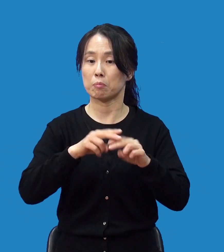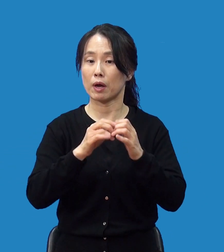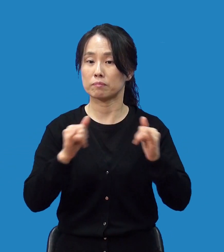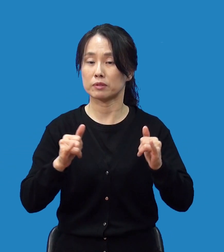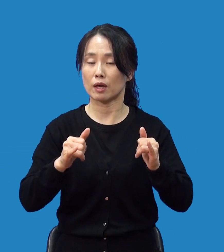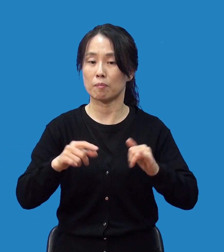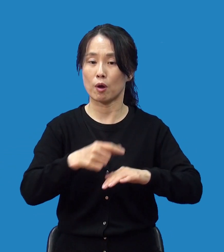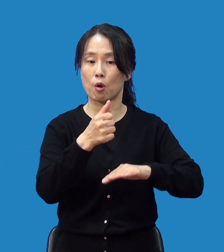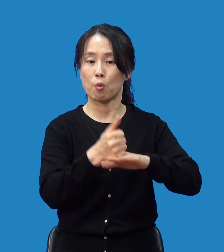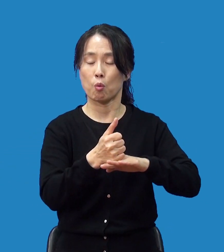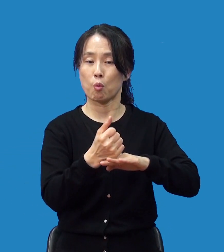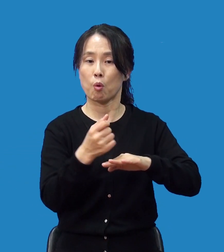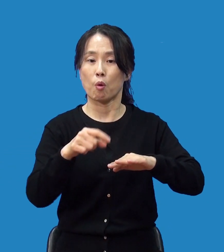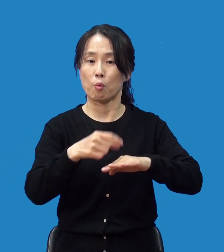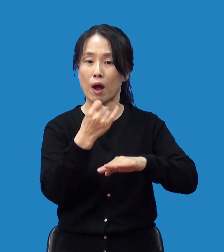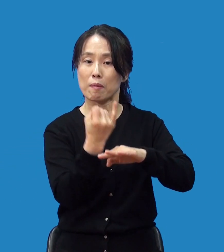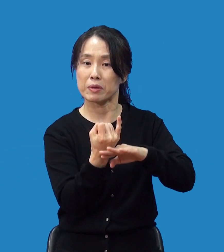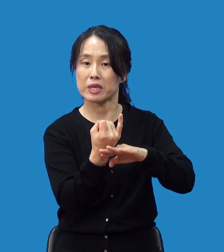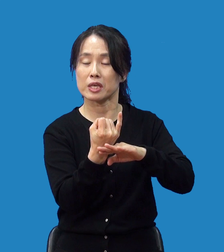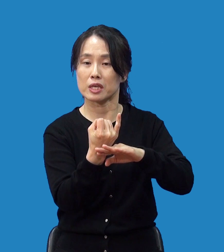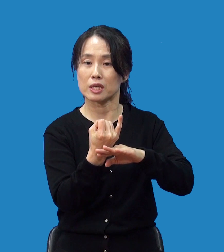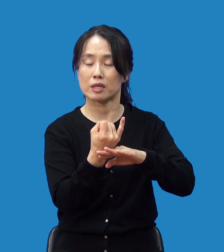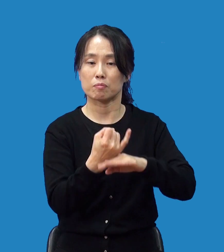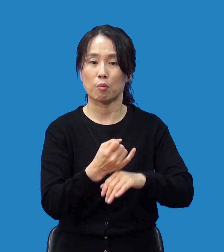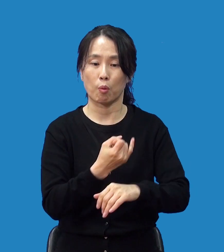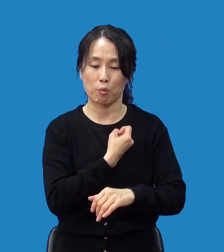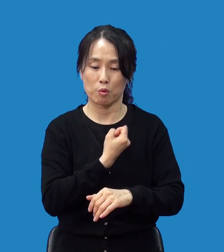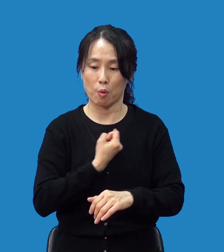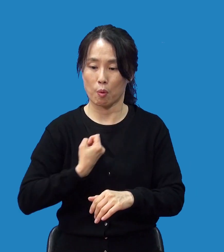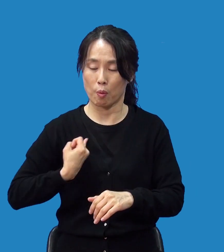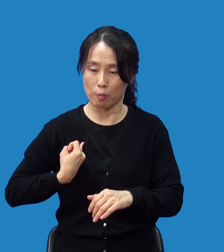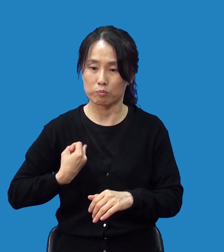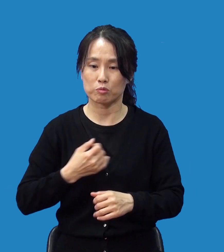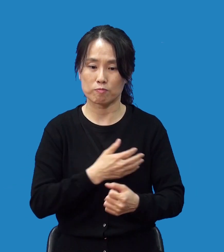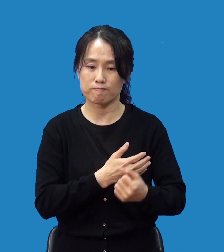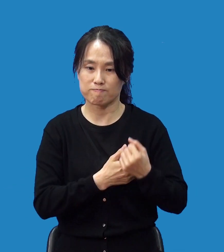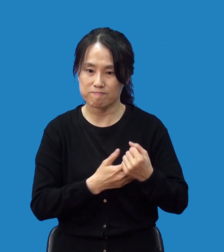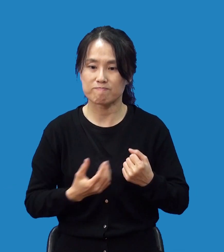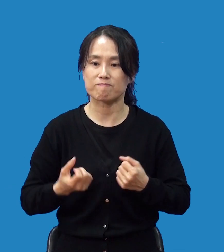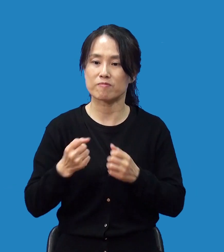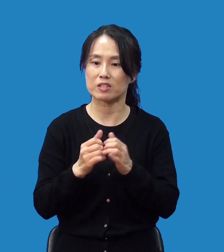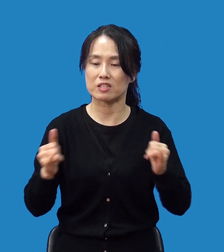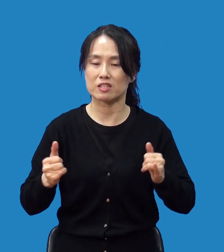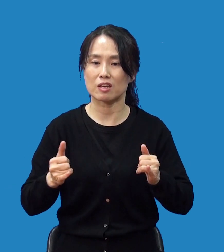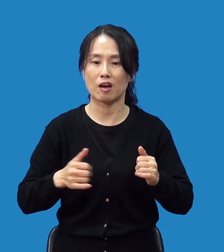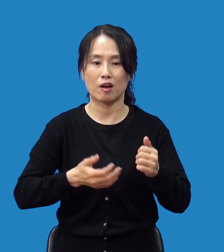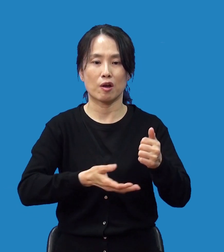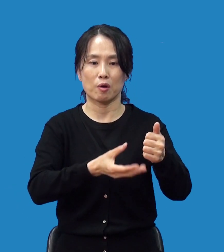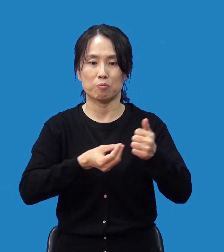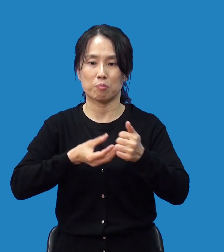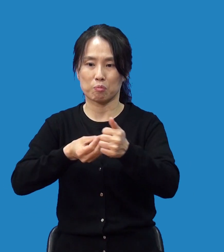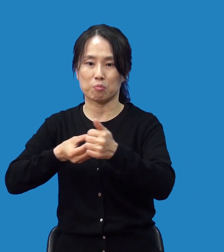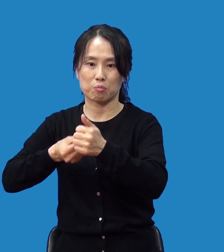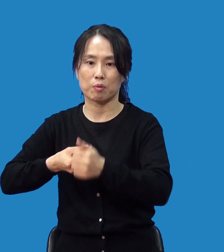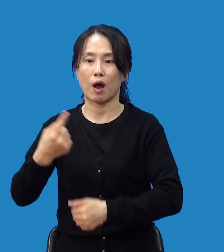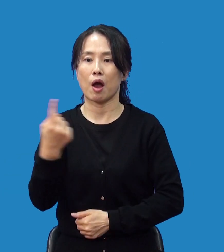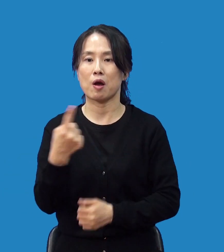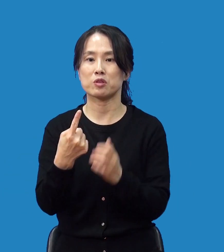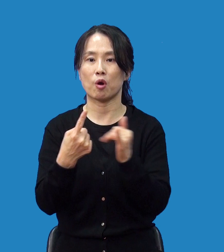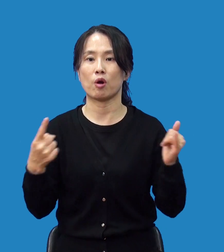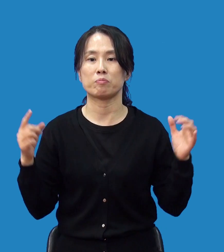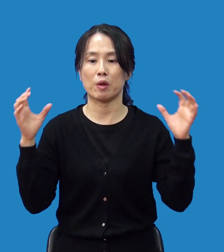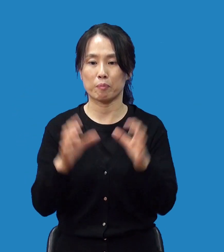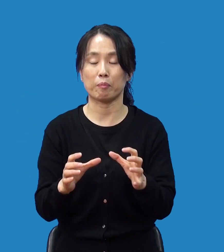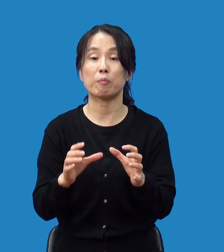왕비들과 후궁첩들과 그리고 나라의 권력 잡은 이 귀인들 천여 명을 초청한 큰 잔치